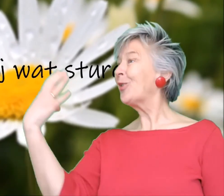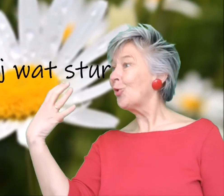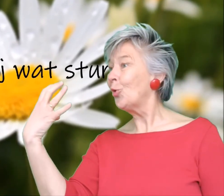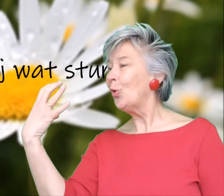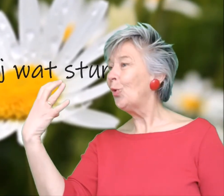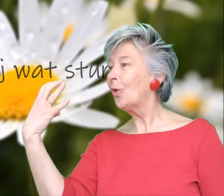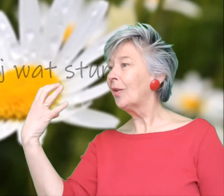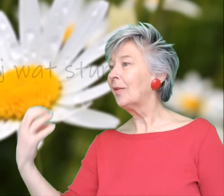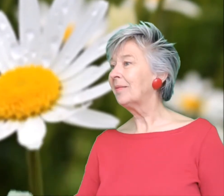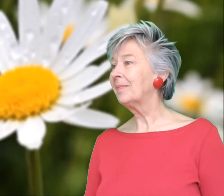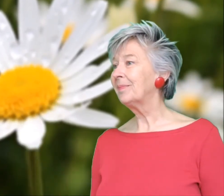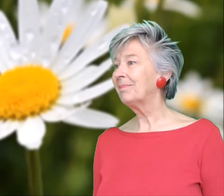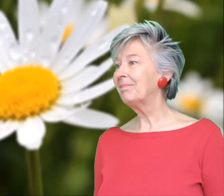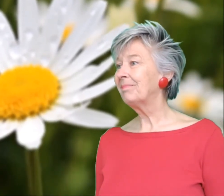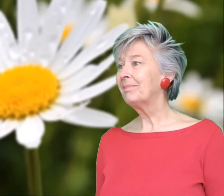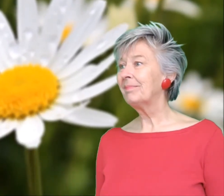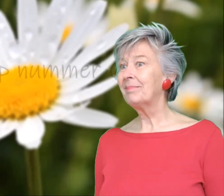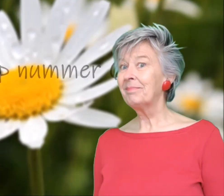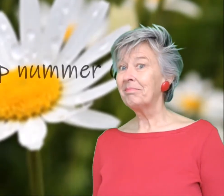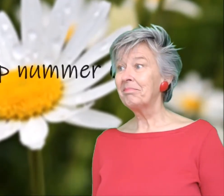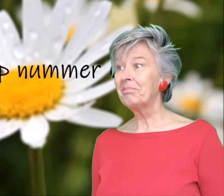mij wat sturen?